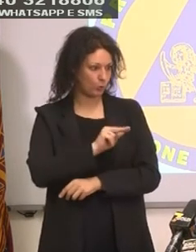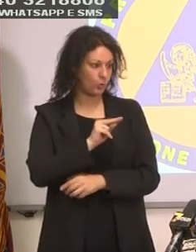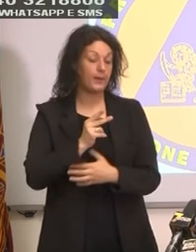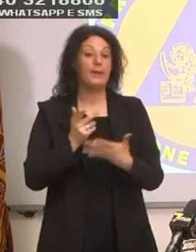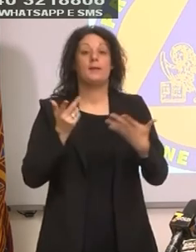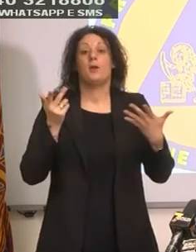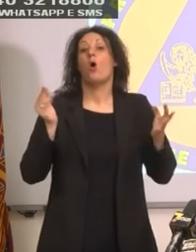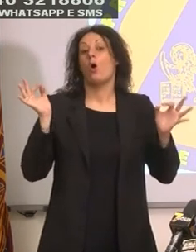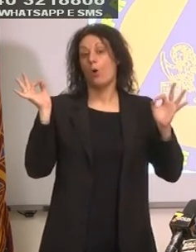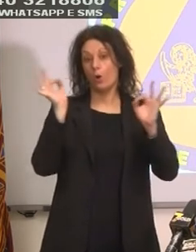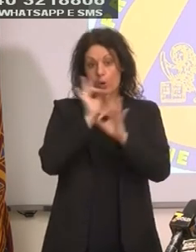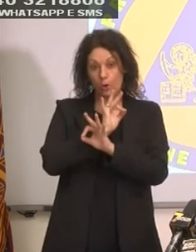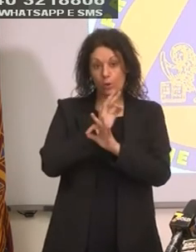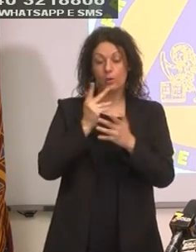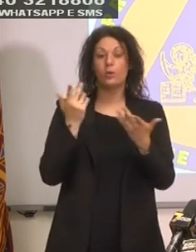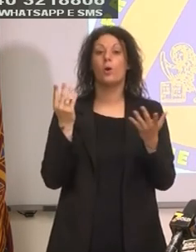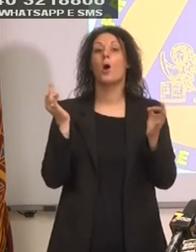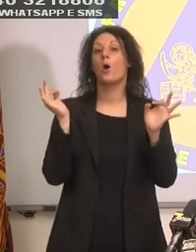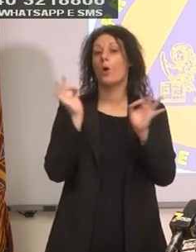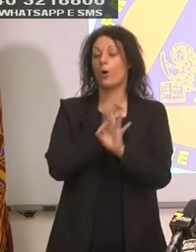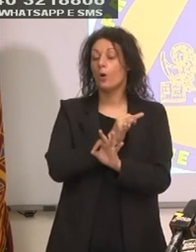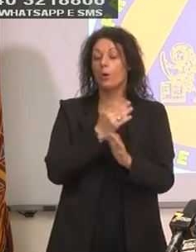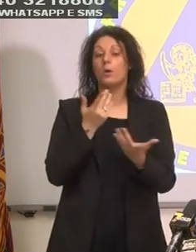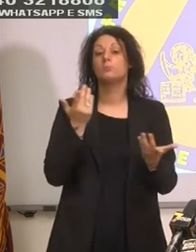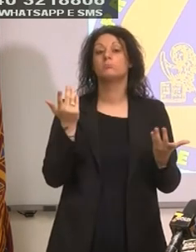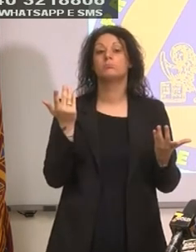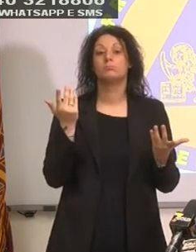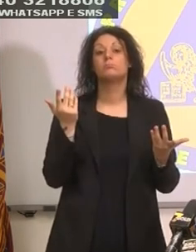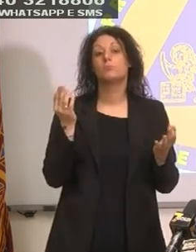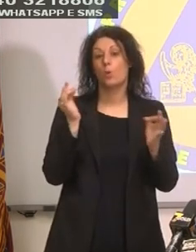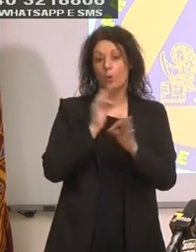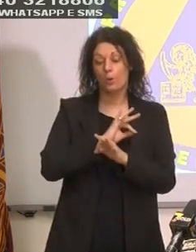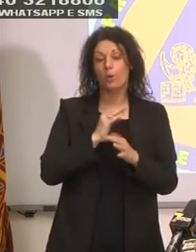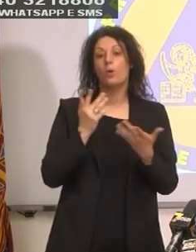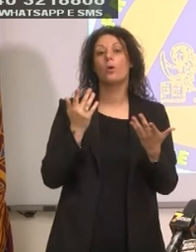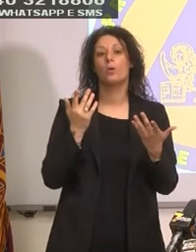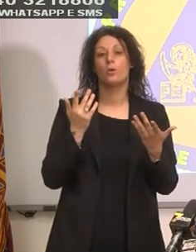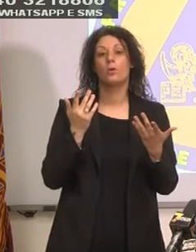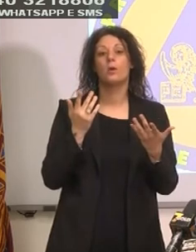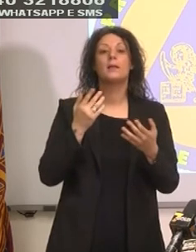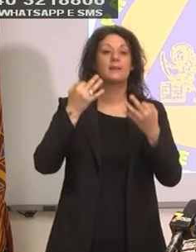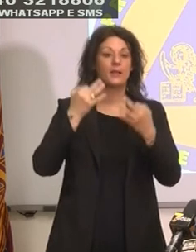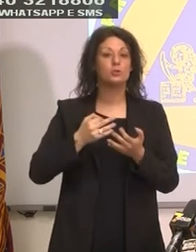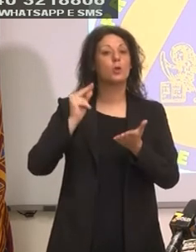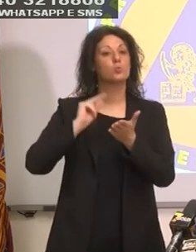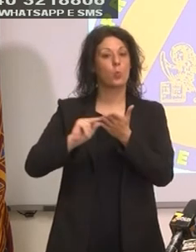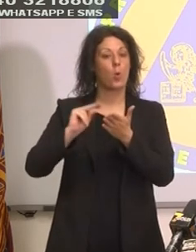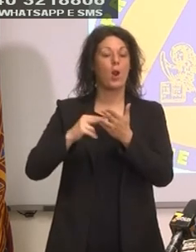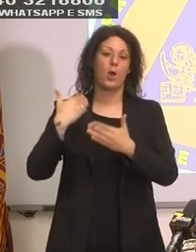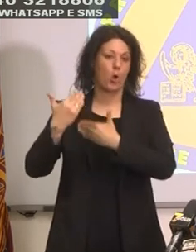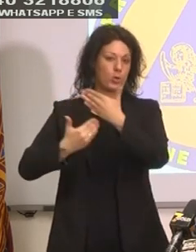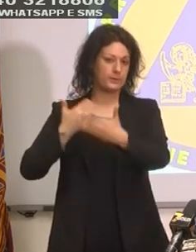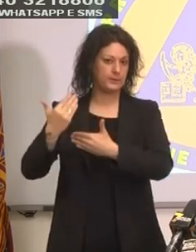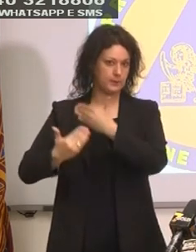scelga l'opzione, che secondo me non è ridicola, è sensata, di non interrompere le scuole, io di certo